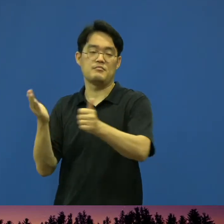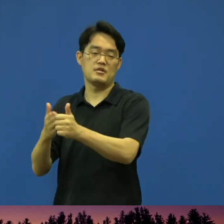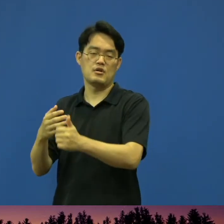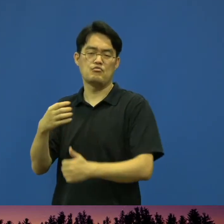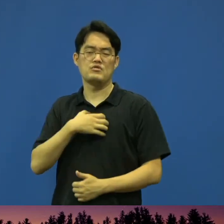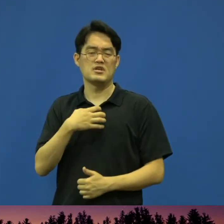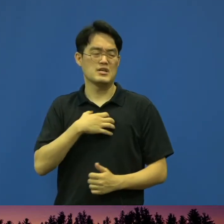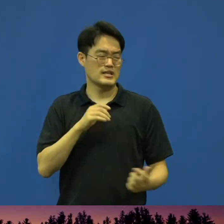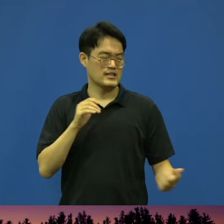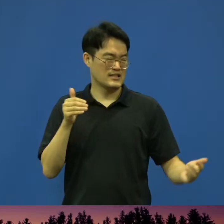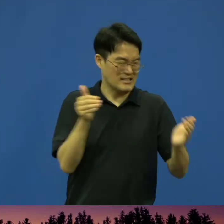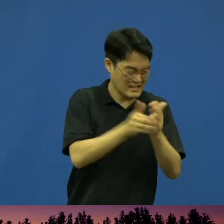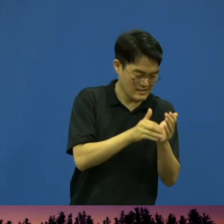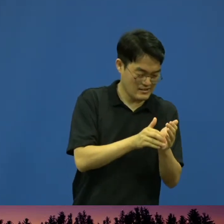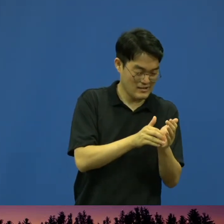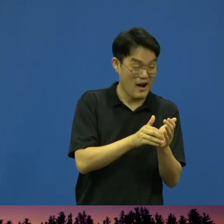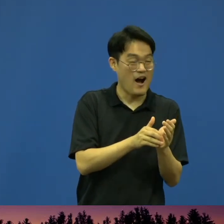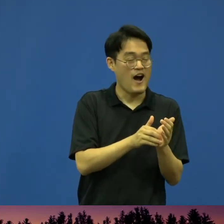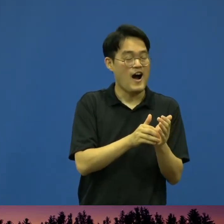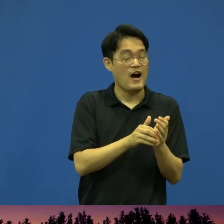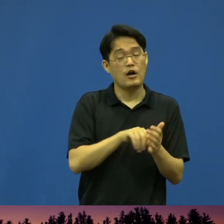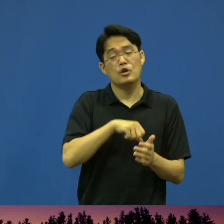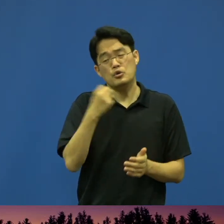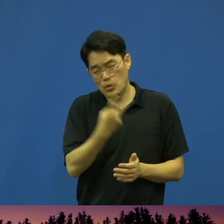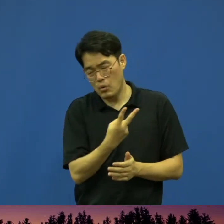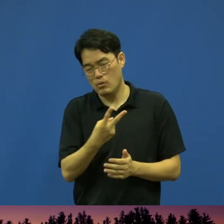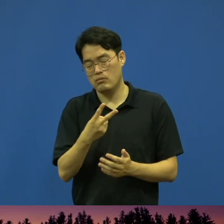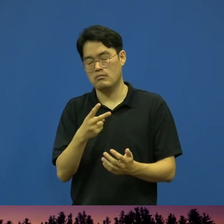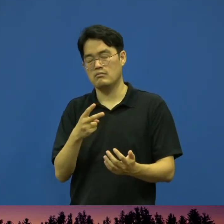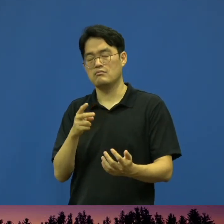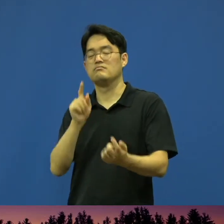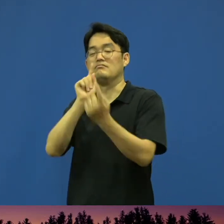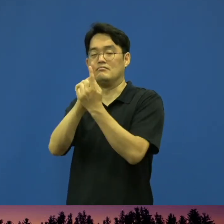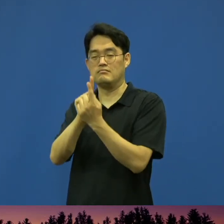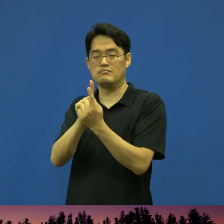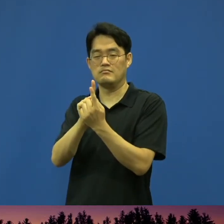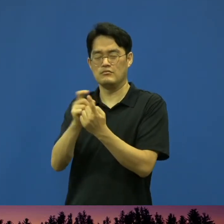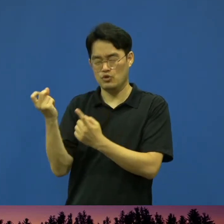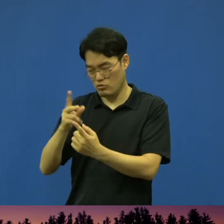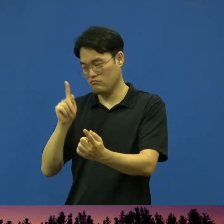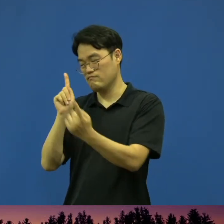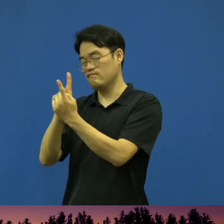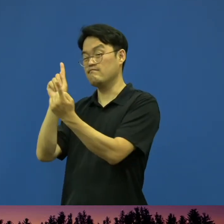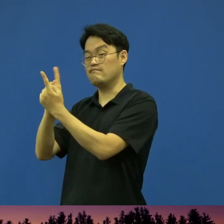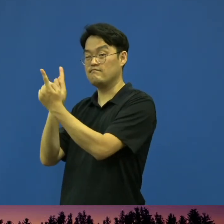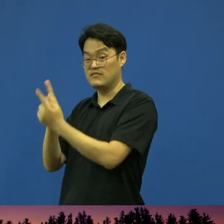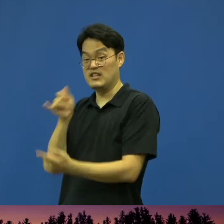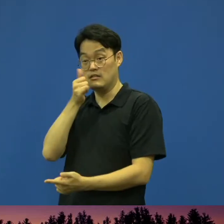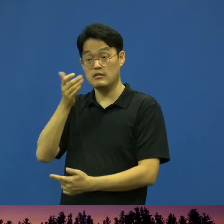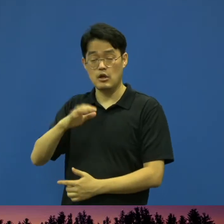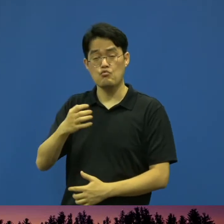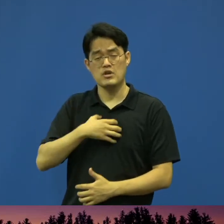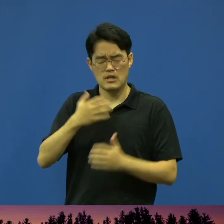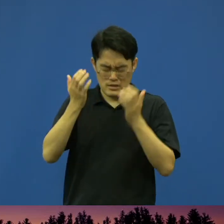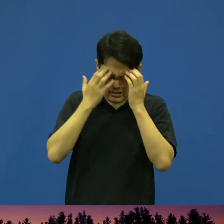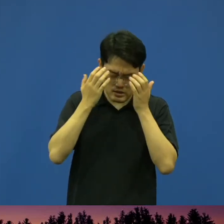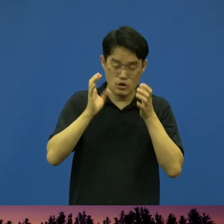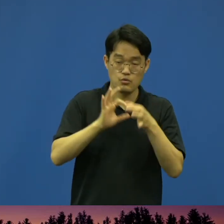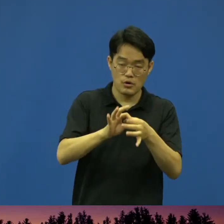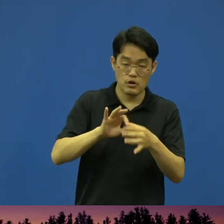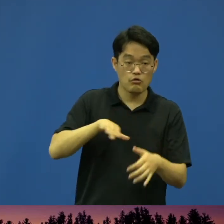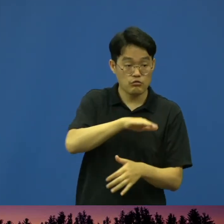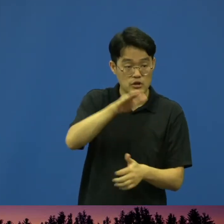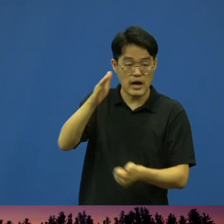올 것입니다. 그러나 본문에서 알 수 있듯이 위기는 우리를 하나님께로 인도합니다.